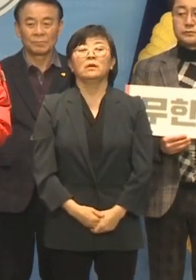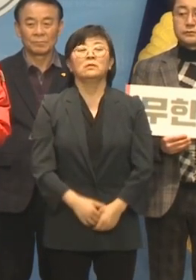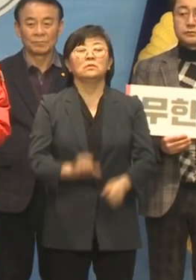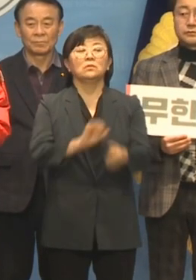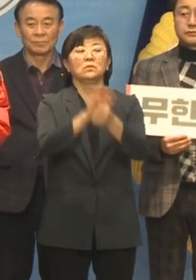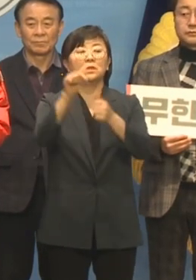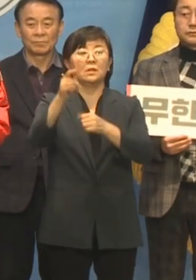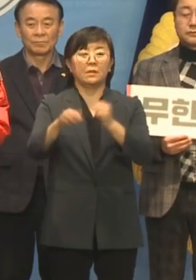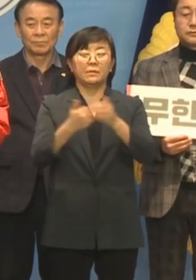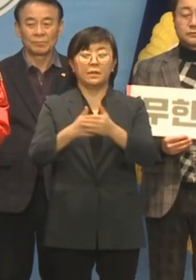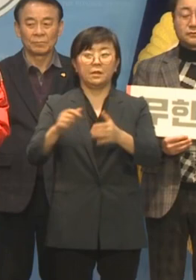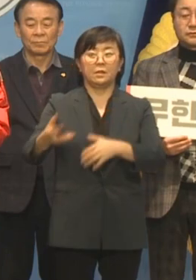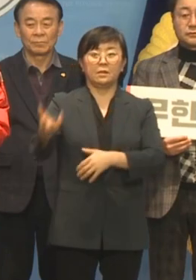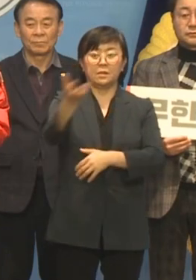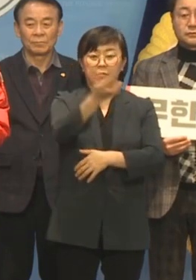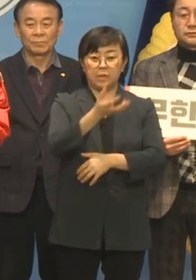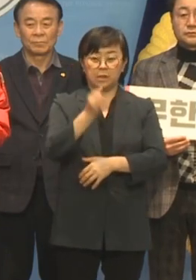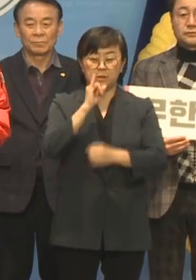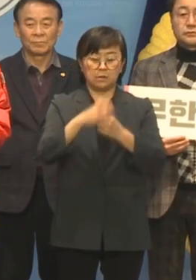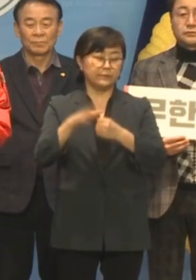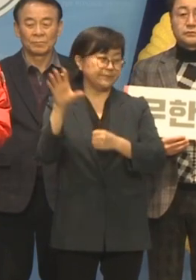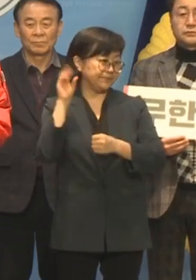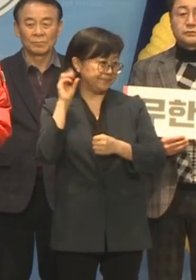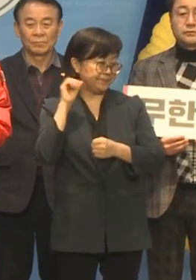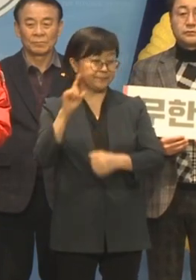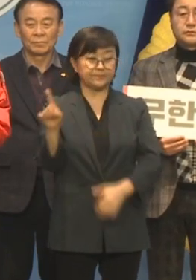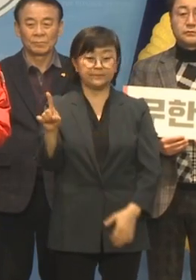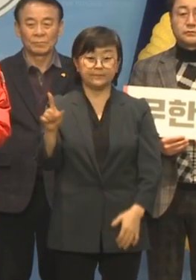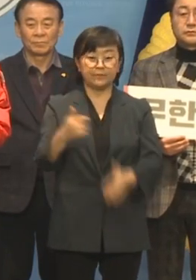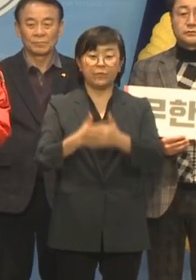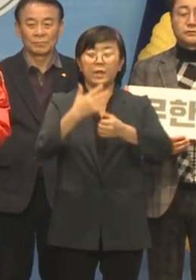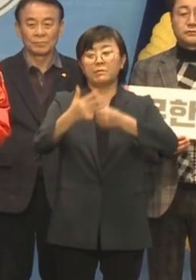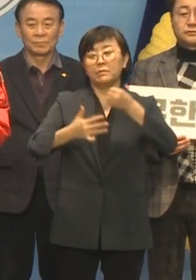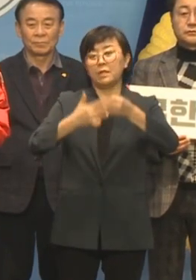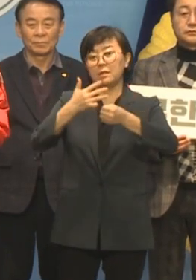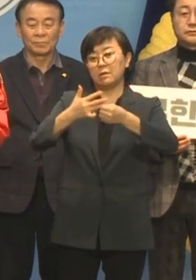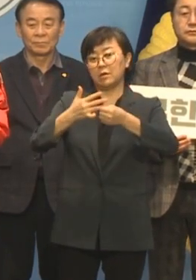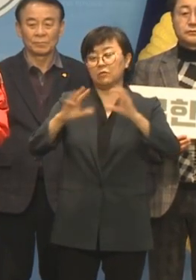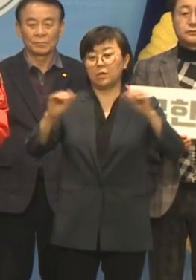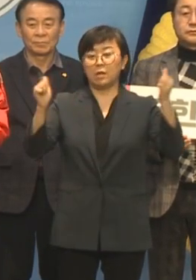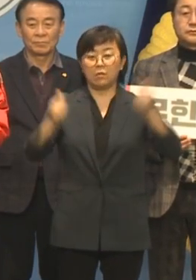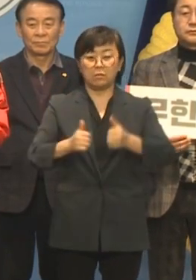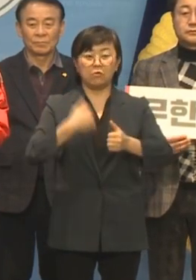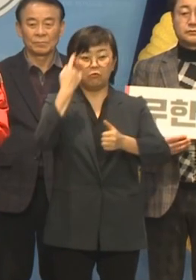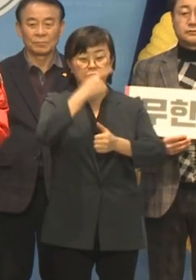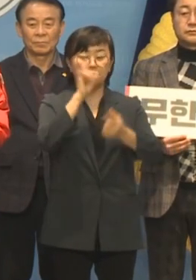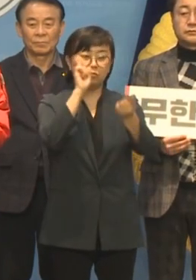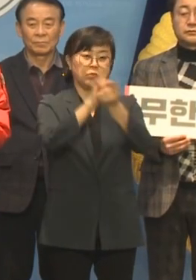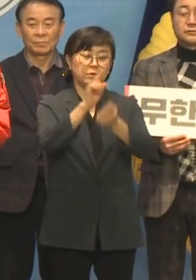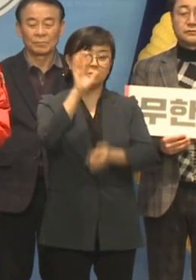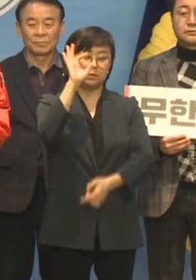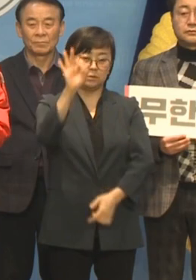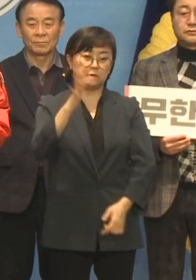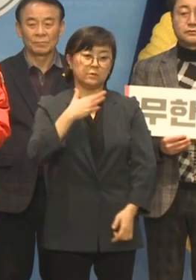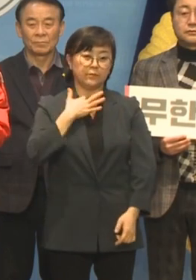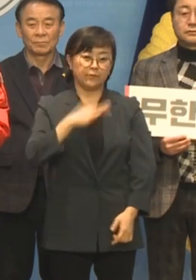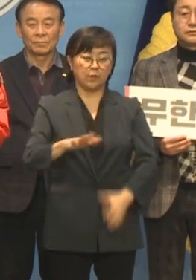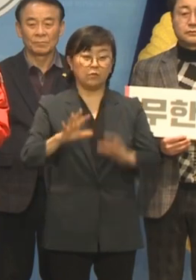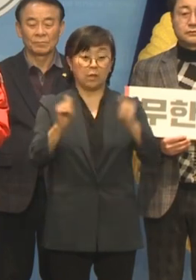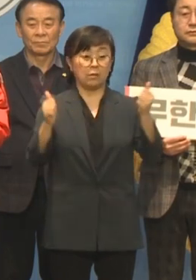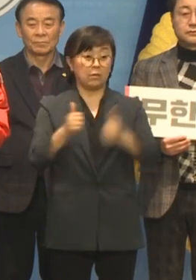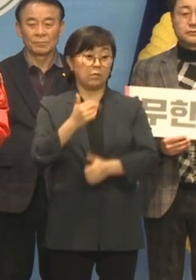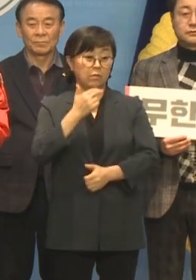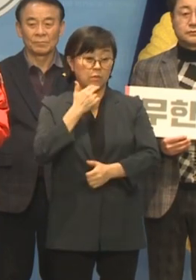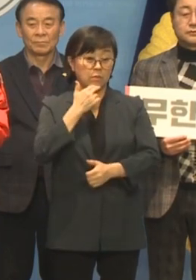동작갑에 어딜 가나 가장 많이 듣는 소리, 8년간 현역 국회의원 얼굴 한번 못 봤다. 국회의원은 안